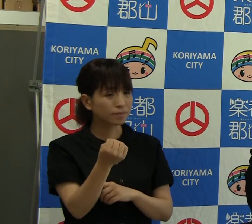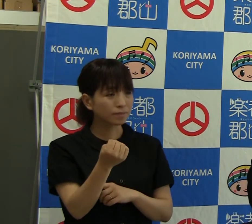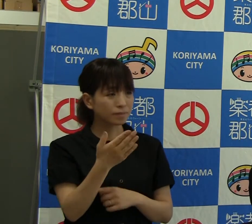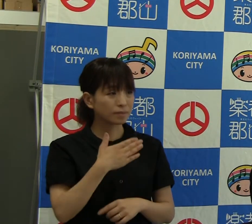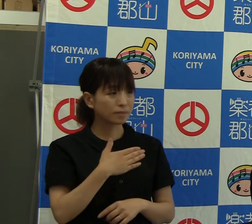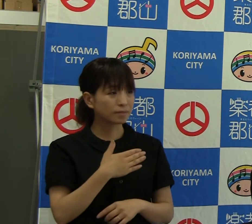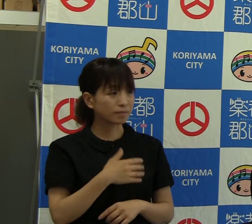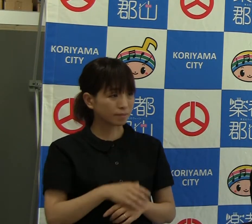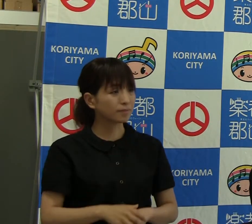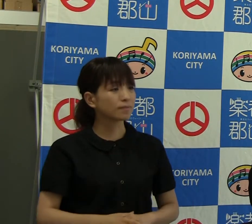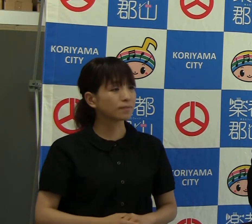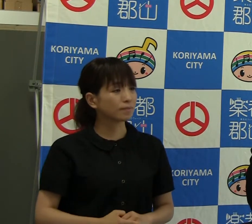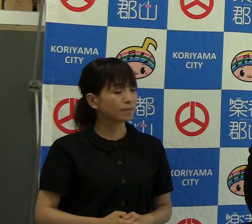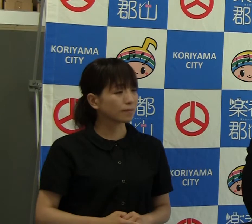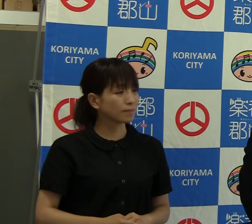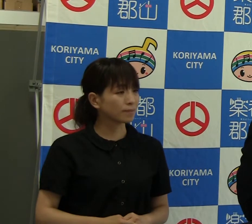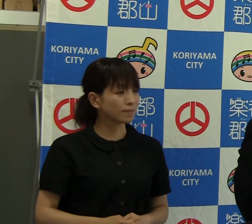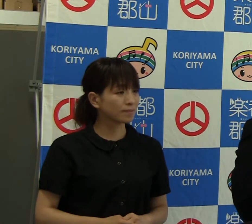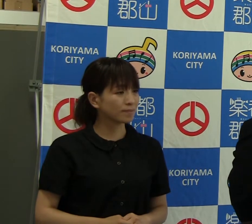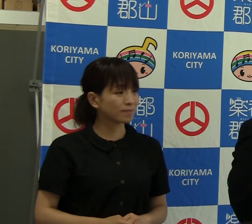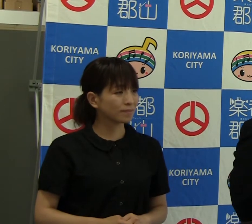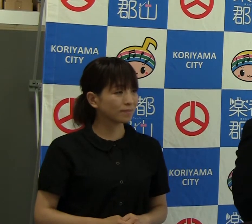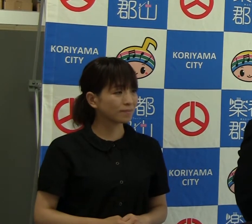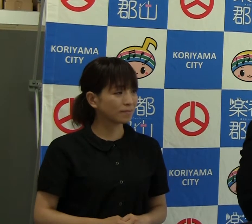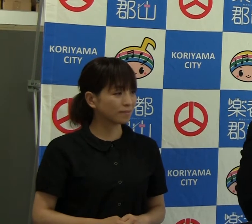問お願いします。 はい、